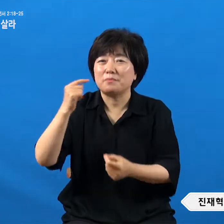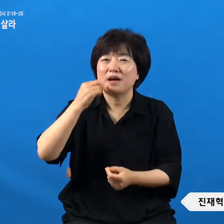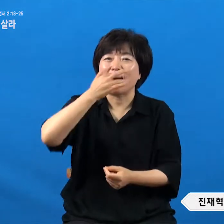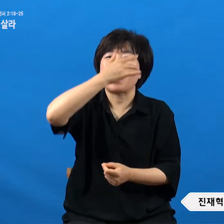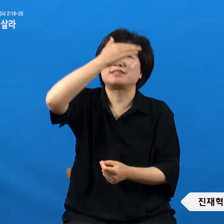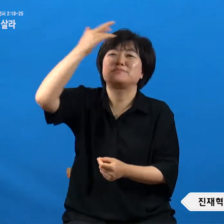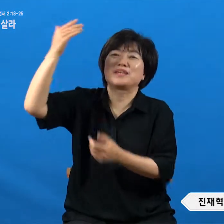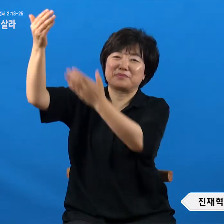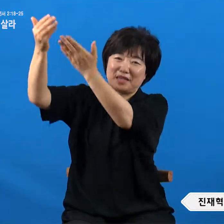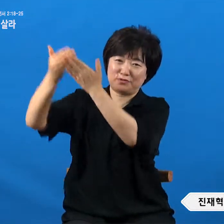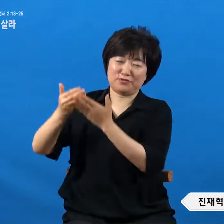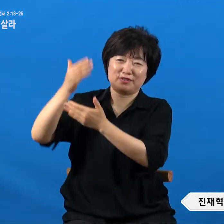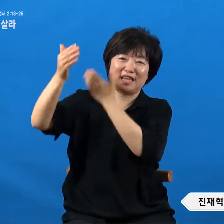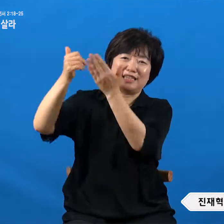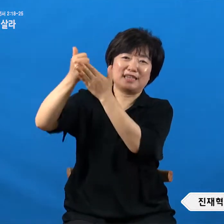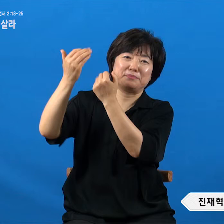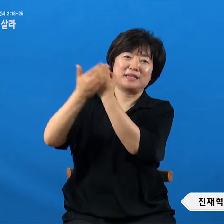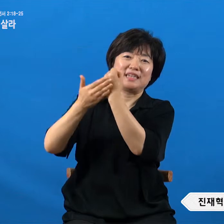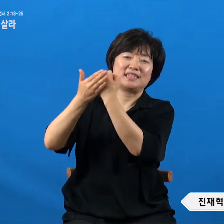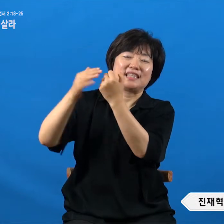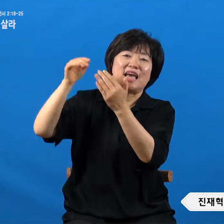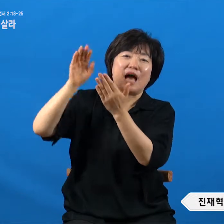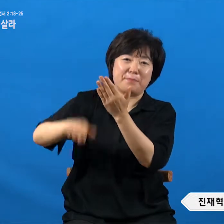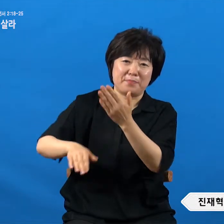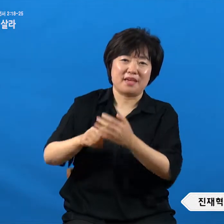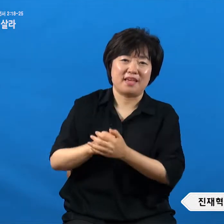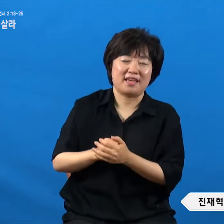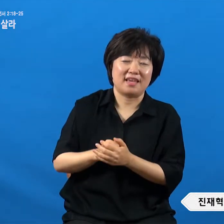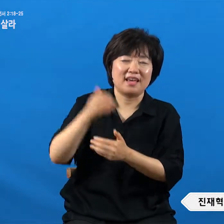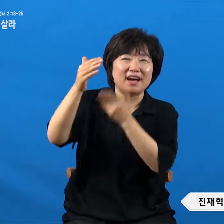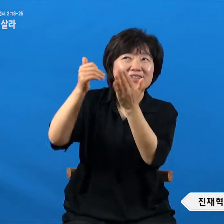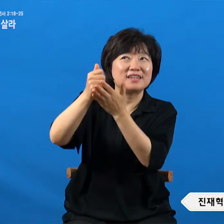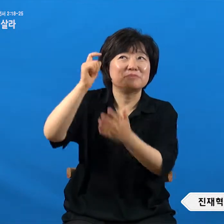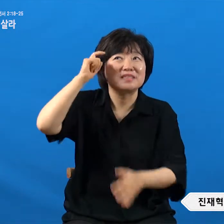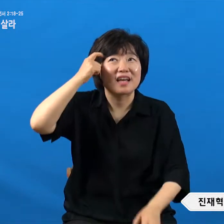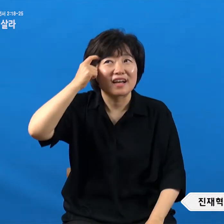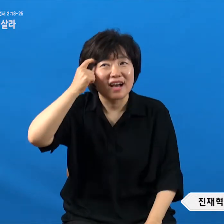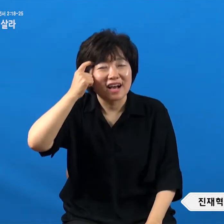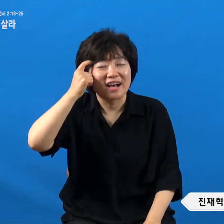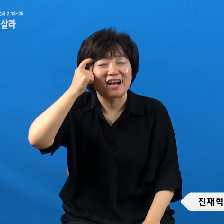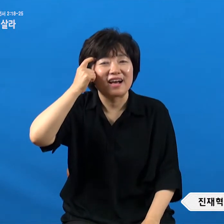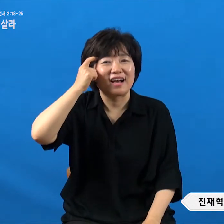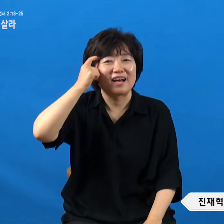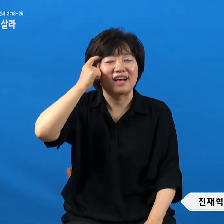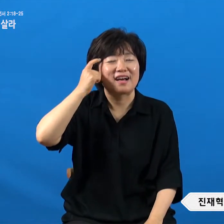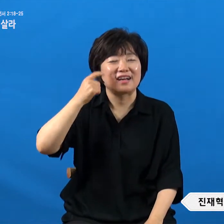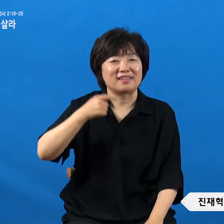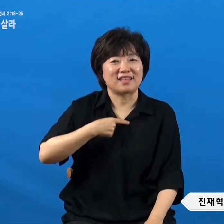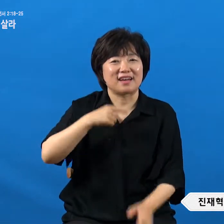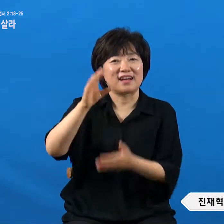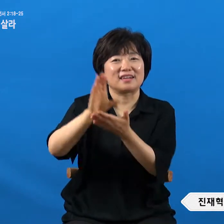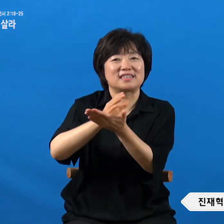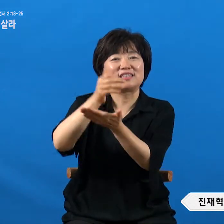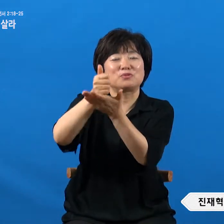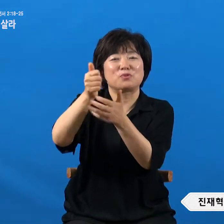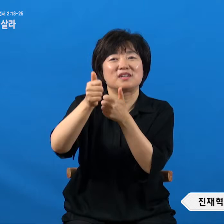아름답게 하시는 하나님의 은혜 앞에 하나님을 생각합니다.